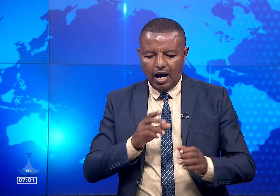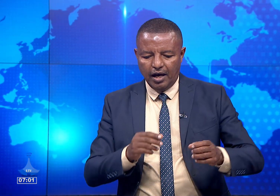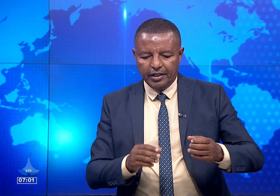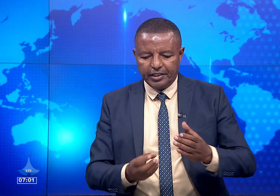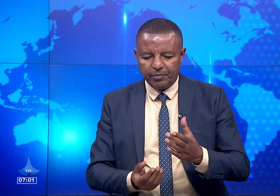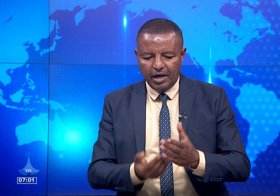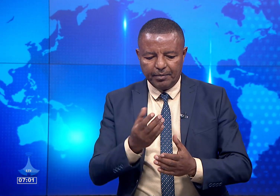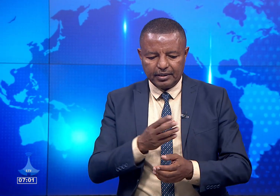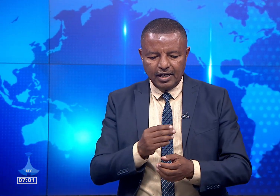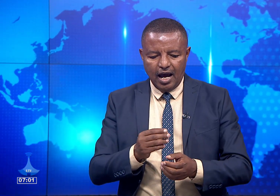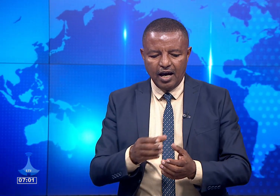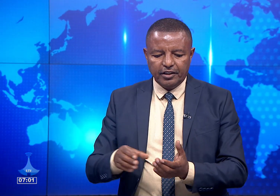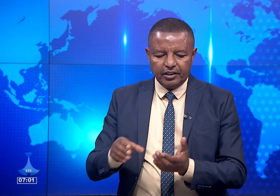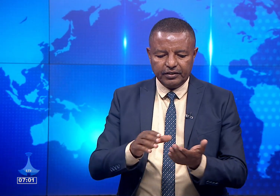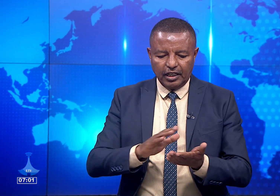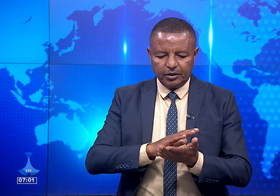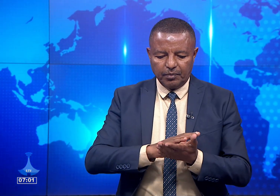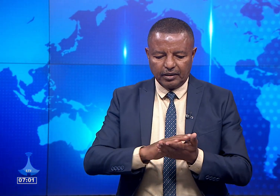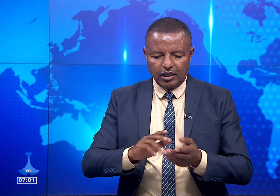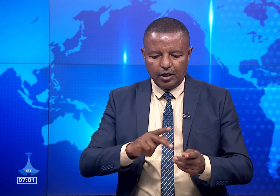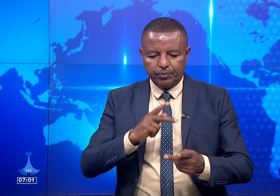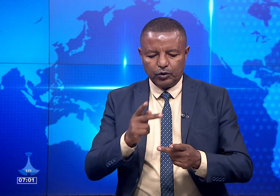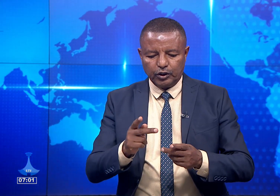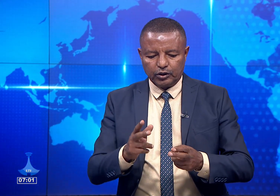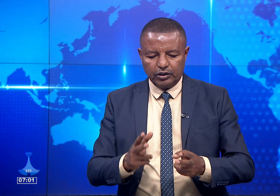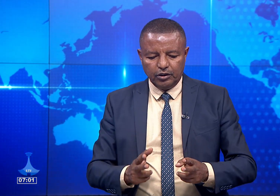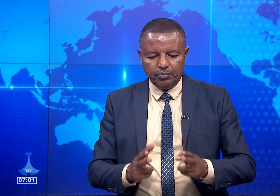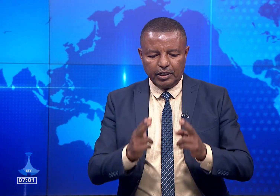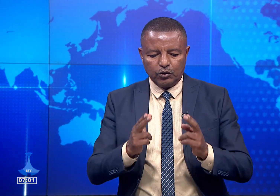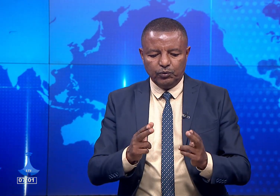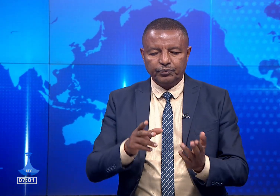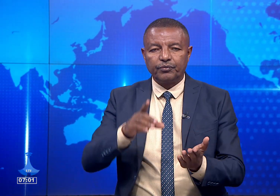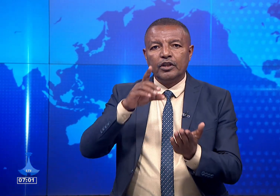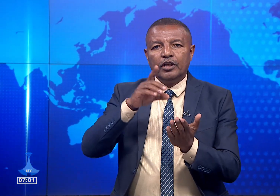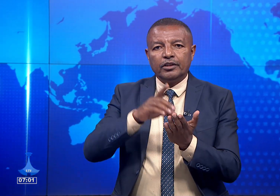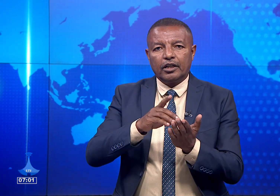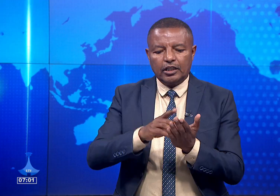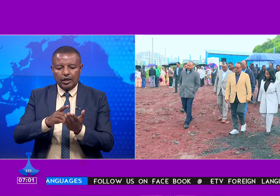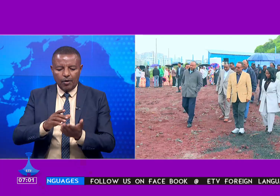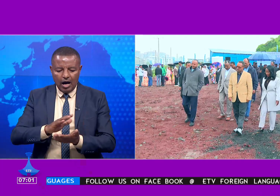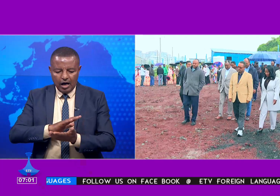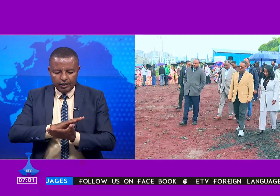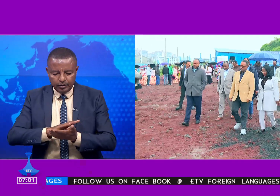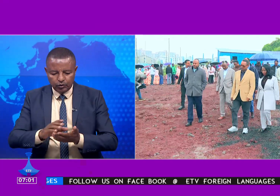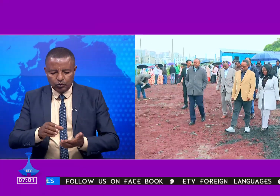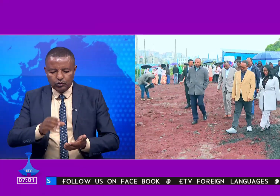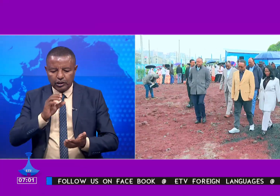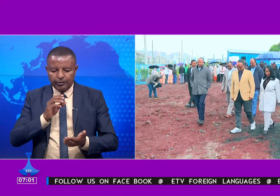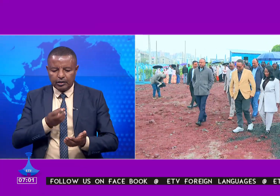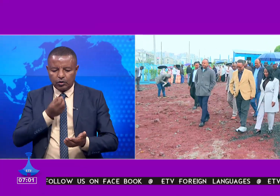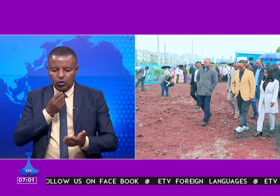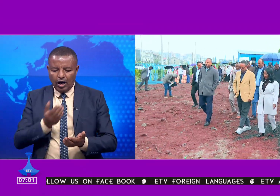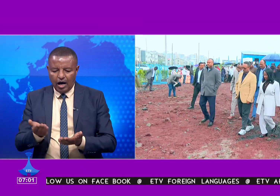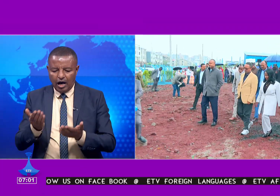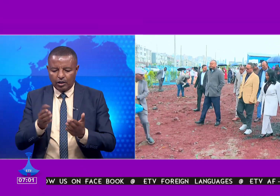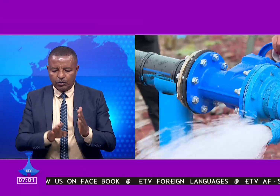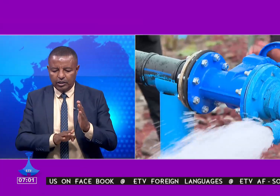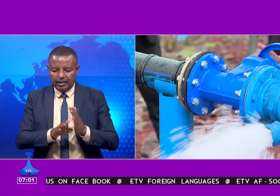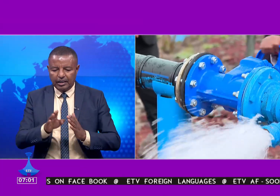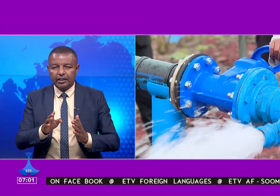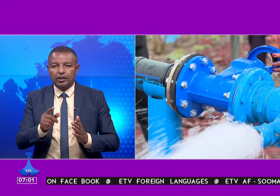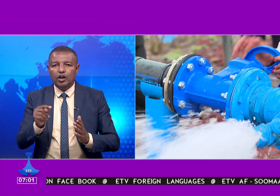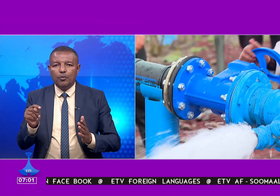ውሃ የሚያመርትና የፍሳሽ ማጣሪያ ፕሮጀክትን መረቁ። የከተማ ንጹህ የመጠጥ ውሃ